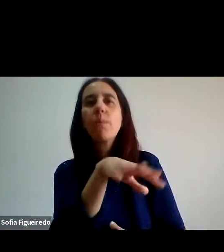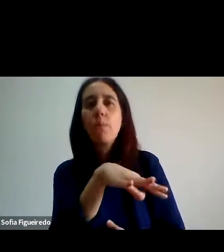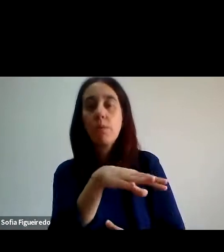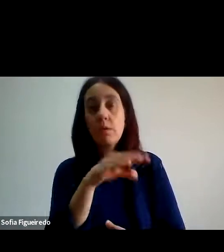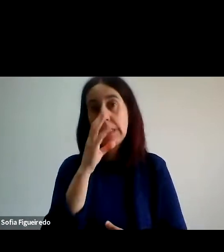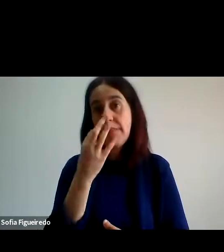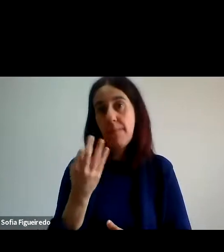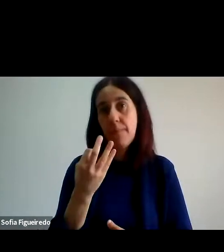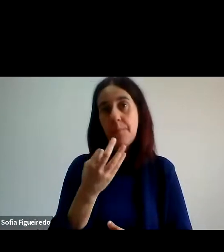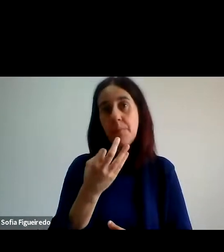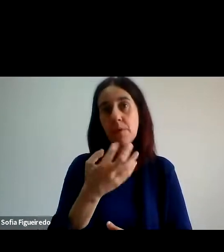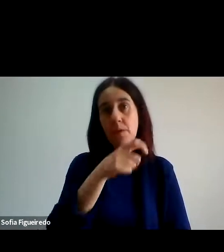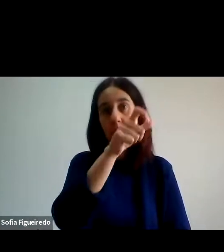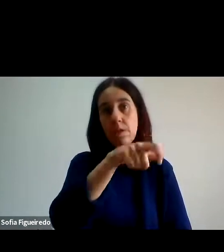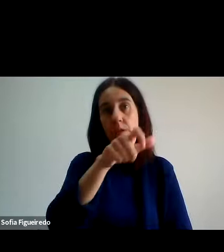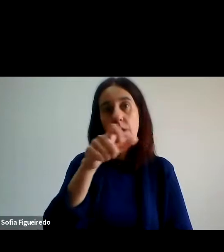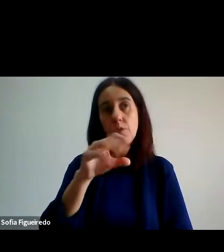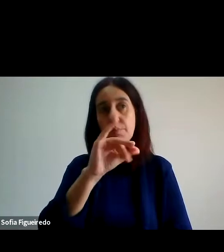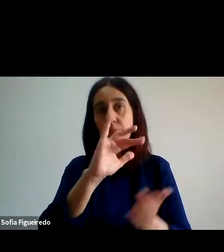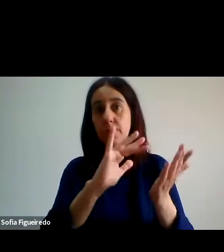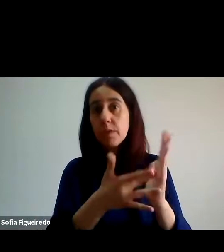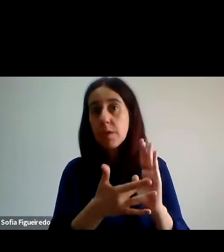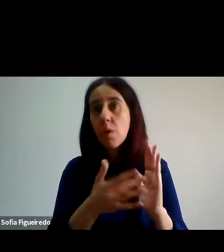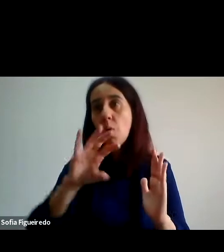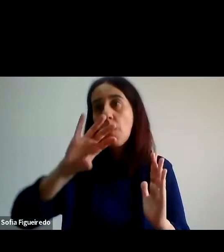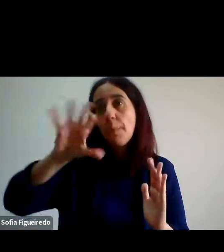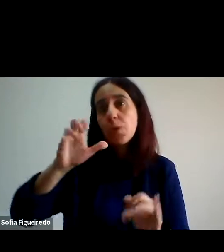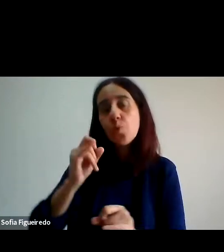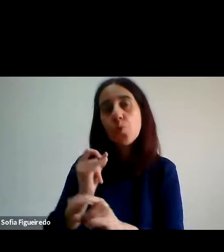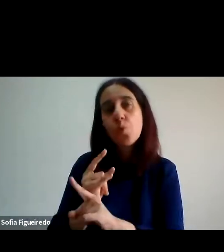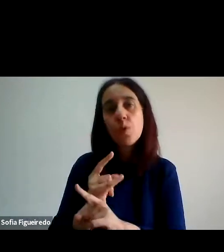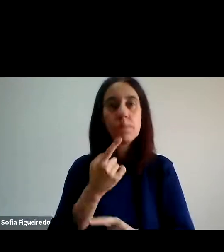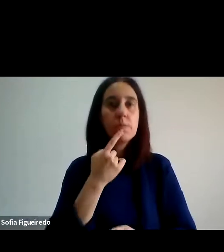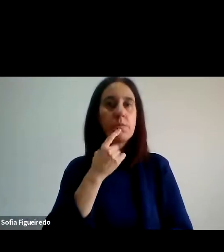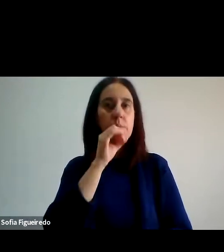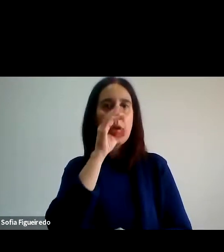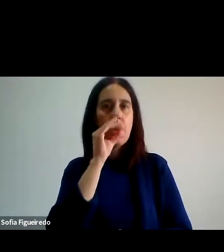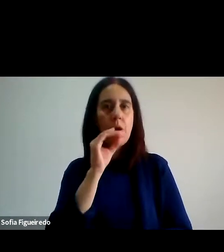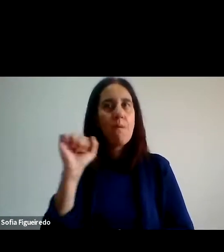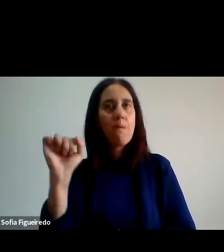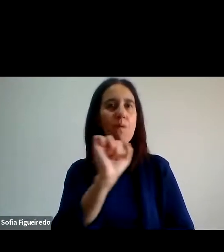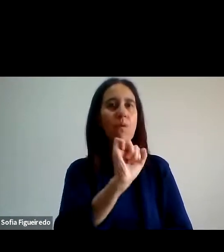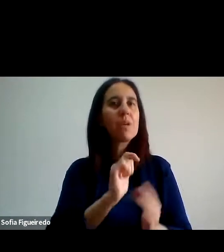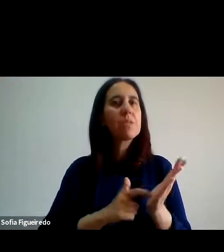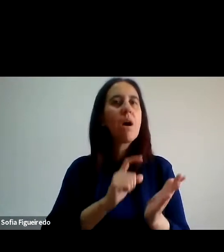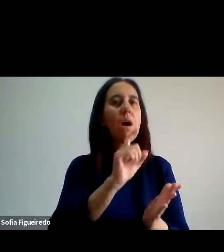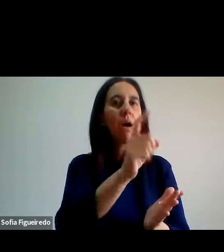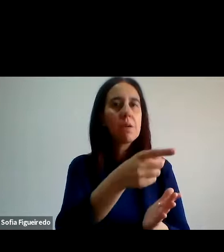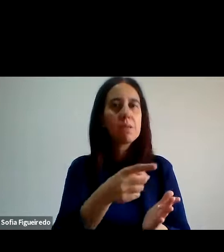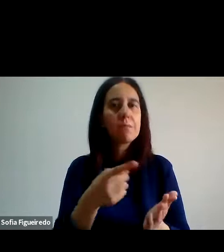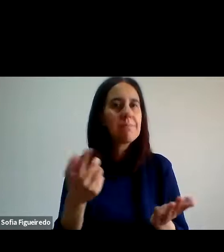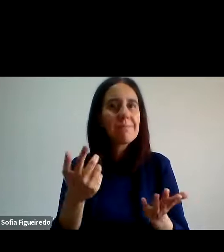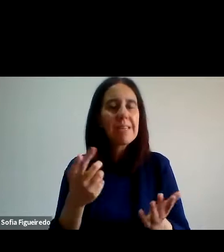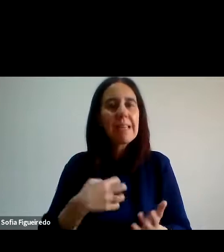por cidadãos que estão no Brasil, num outro país qualquer, tenho que perceber quais é que são também as necessidades, as dores, qual é que